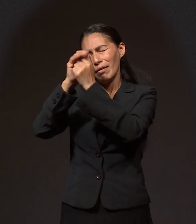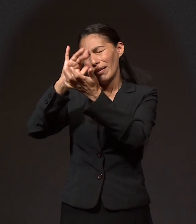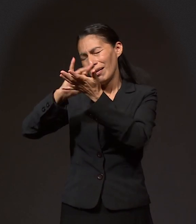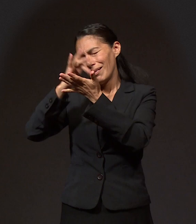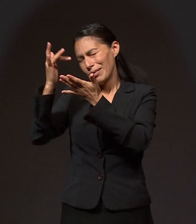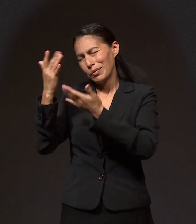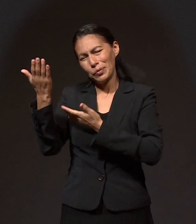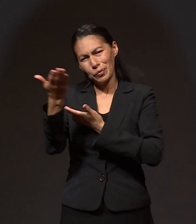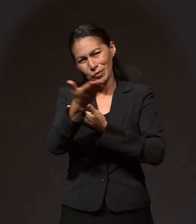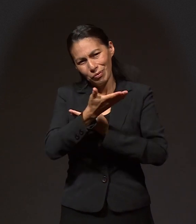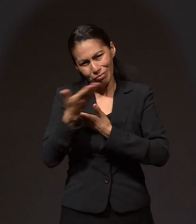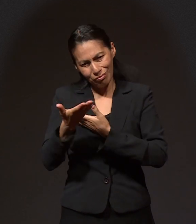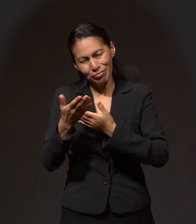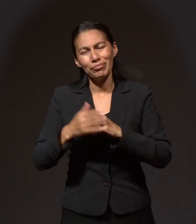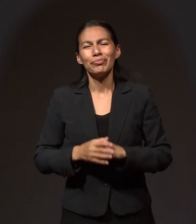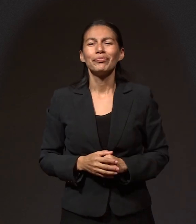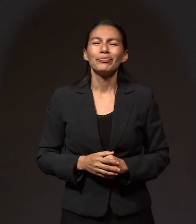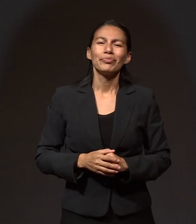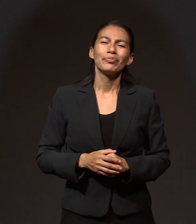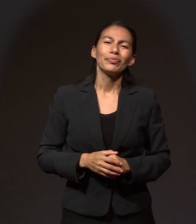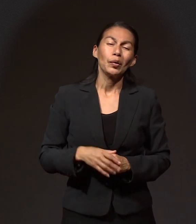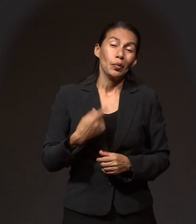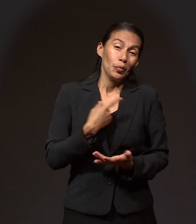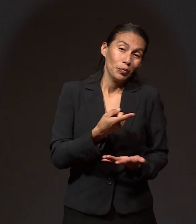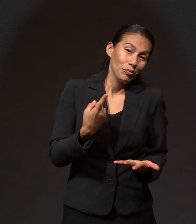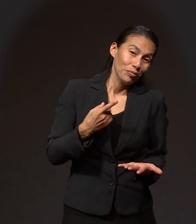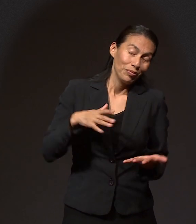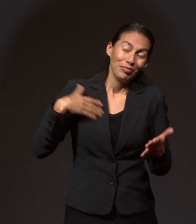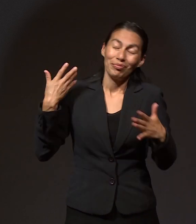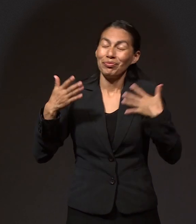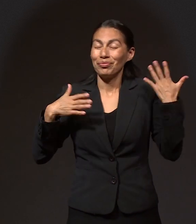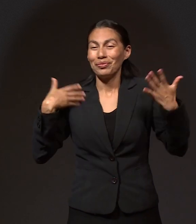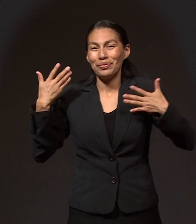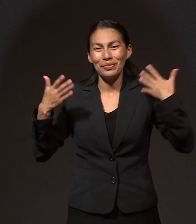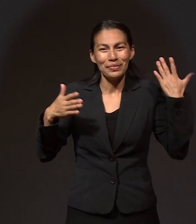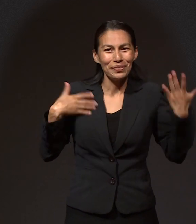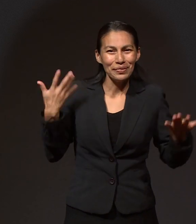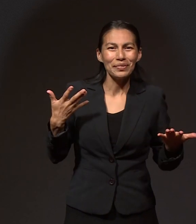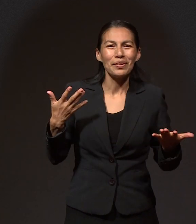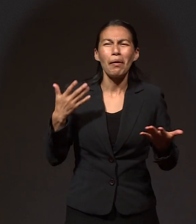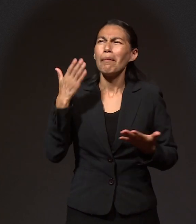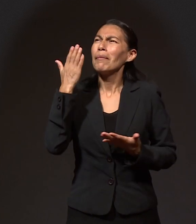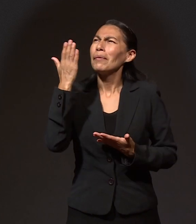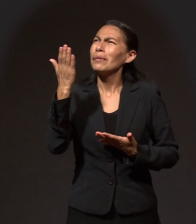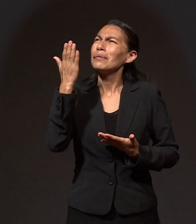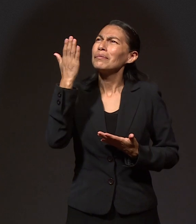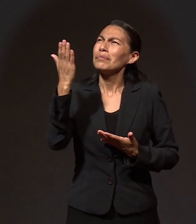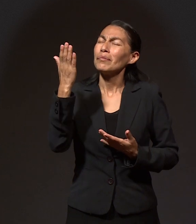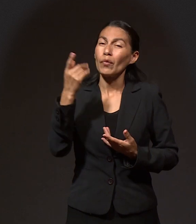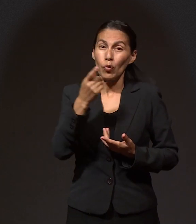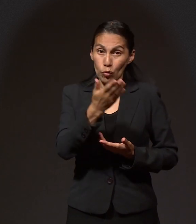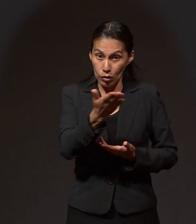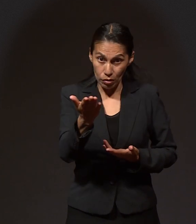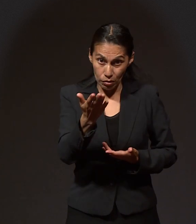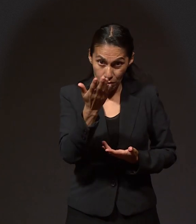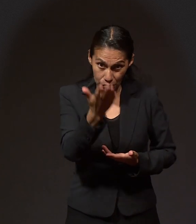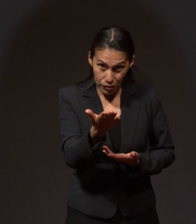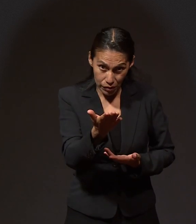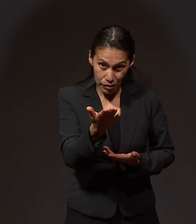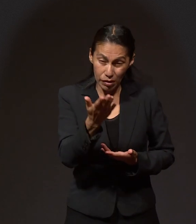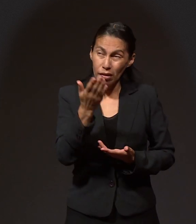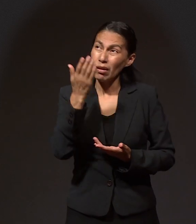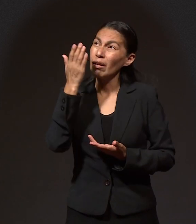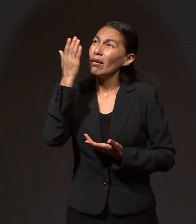en sus vidas. Por eso nosotros nos gozamos. Y no solamente pidiendo lo que ustedes